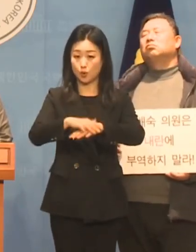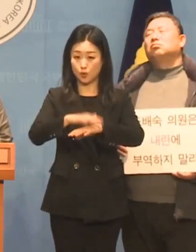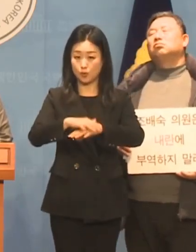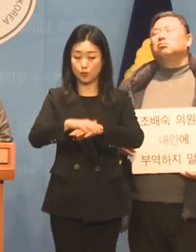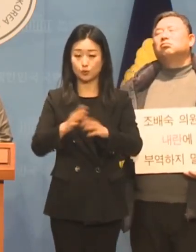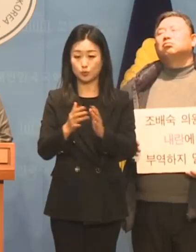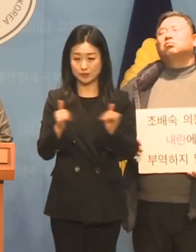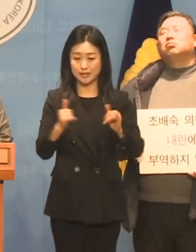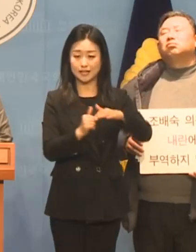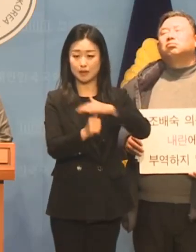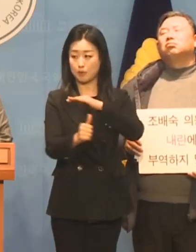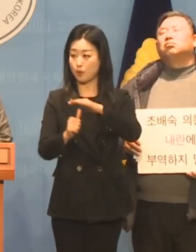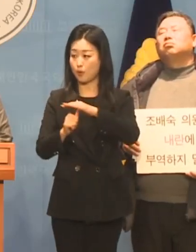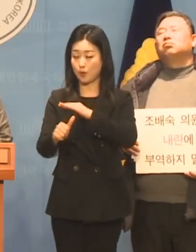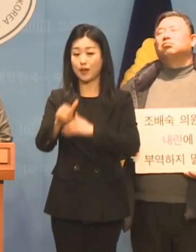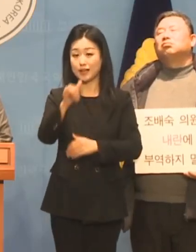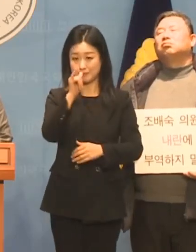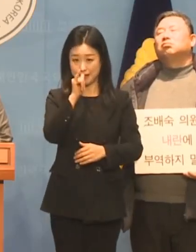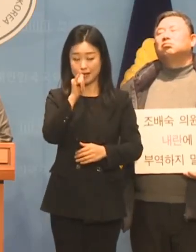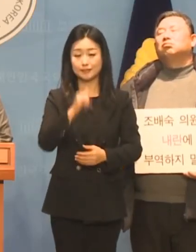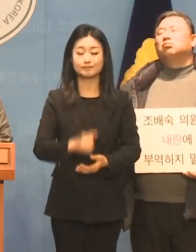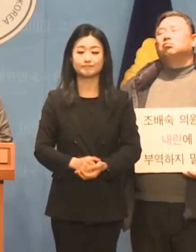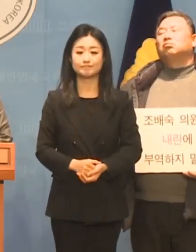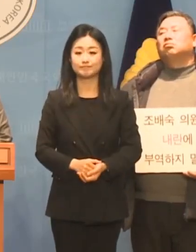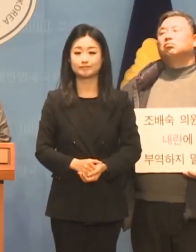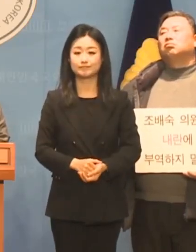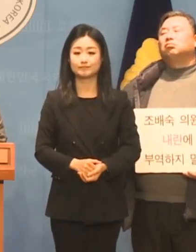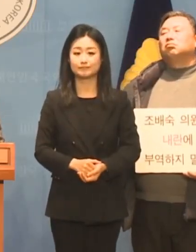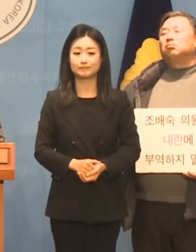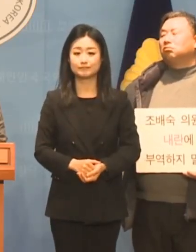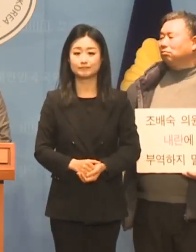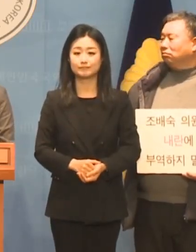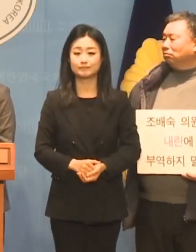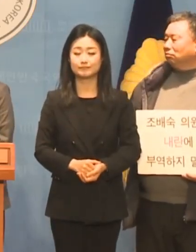노동자들이 함께하고 있다는 말씀 드리고 차례로 발언 듣도록 하겠습니다.